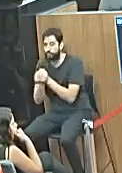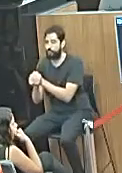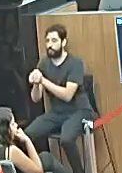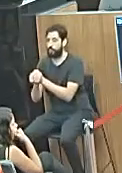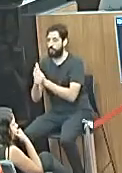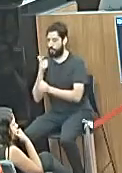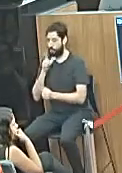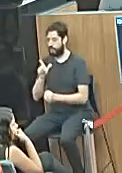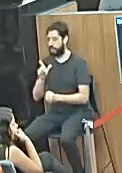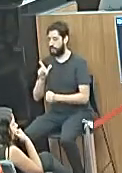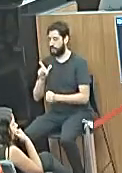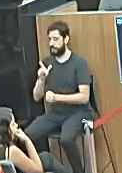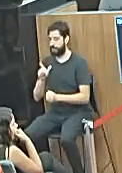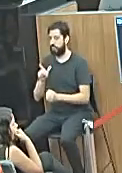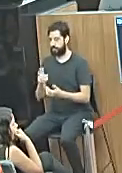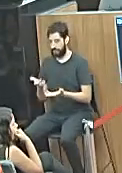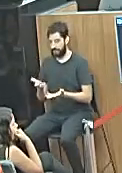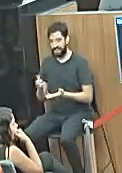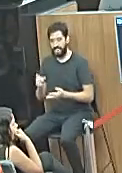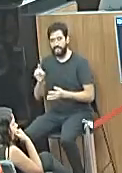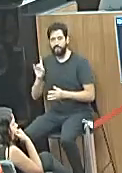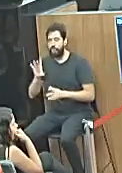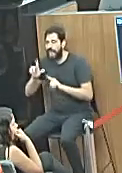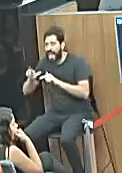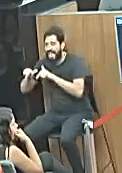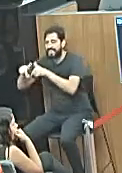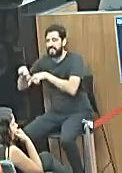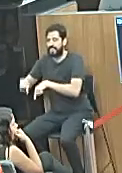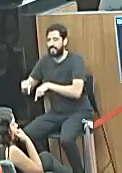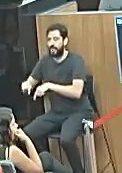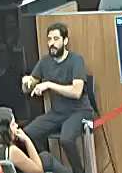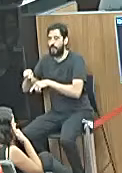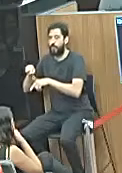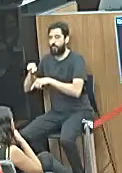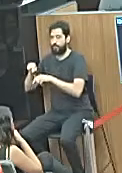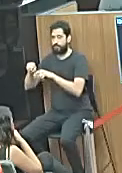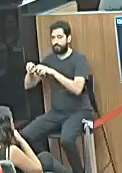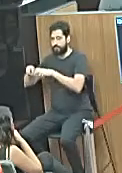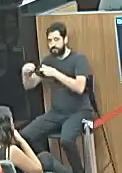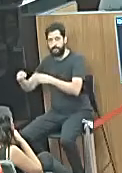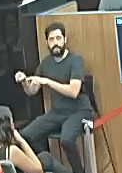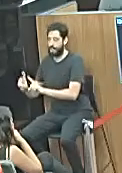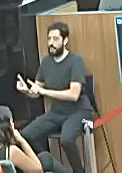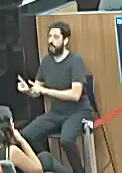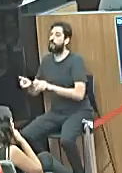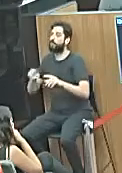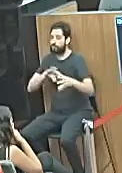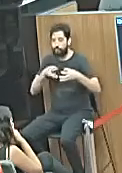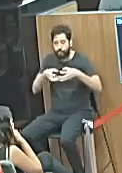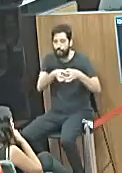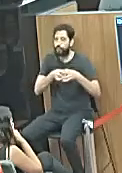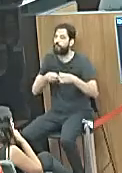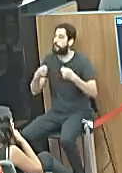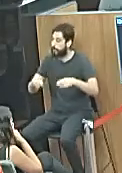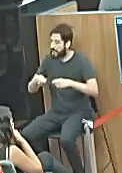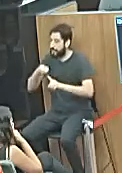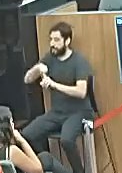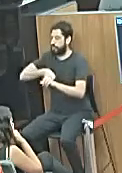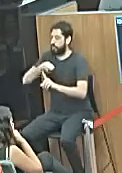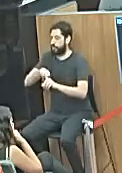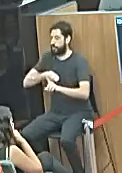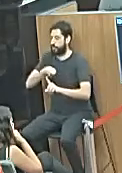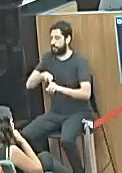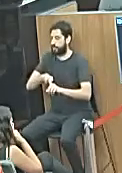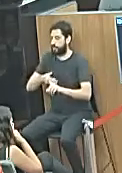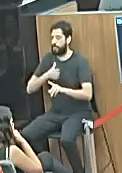seria muito simples assim fosse não é uma ação parlamentar é preciso muita luta para efetivar isso né eu tenho